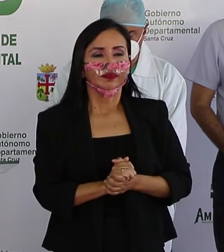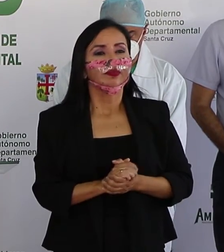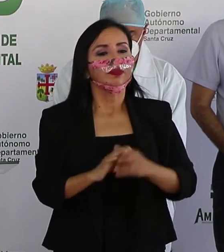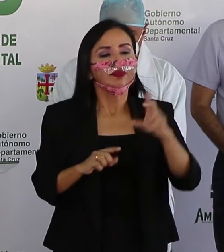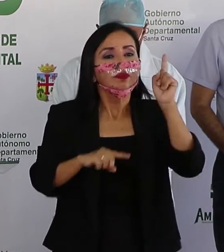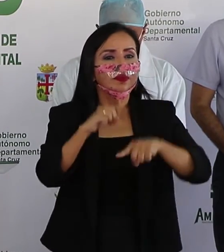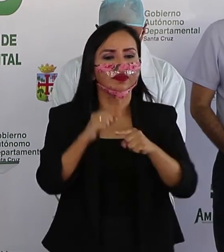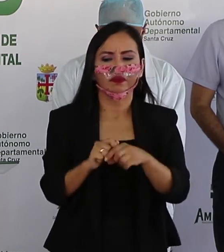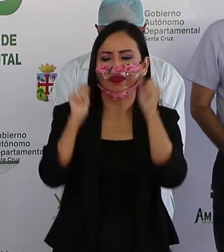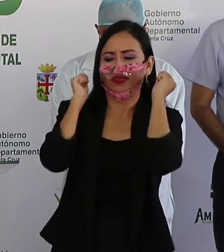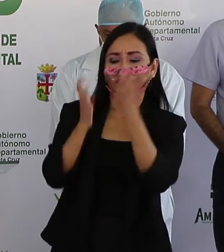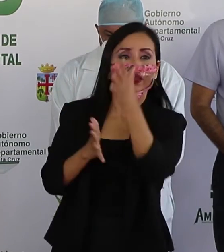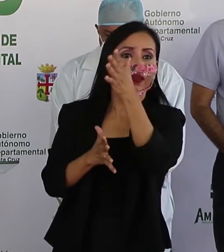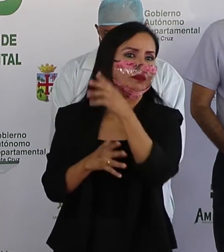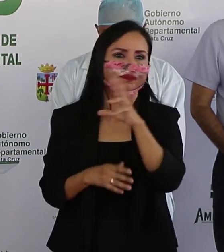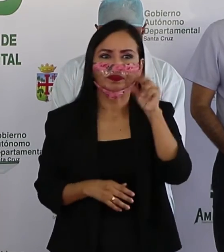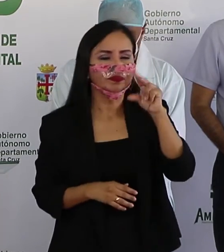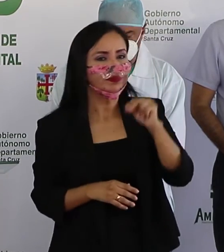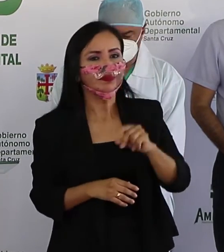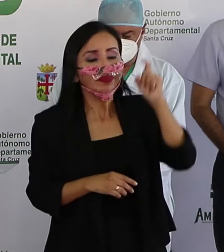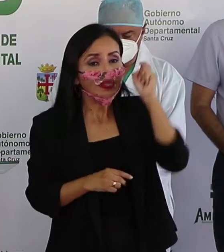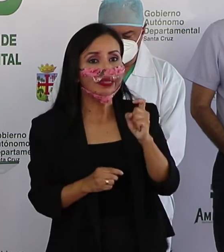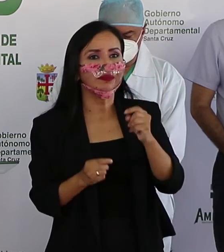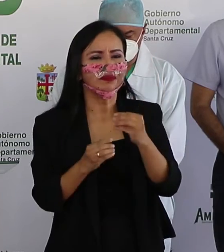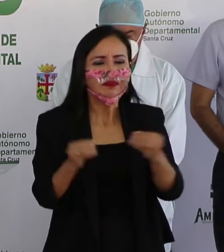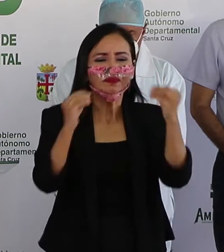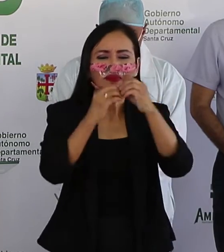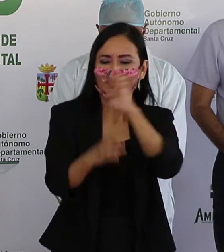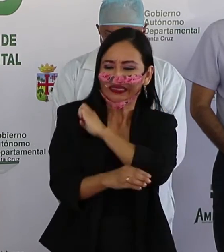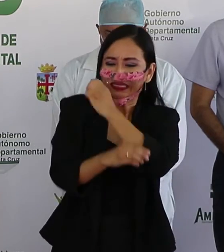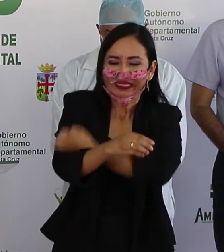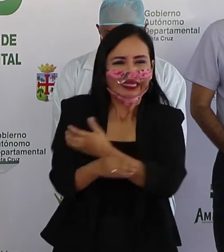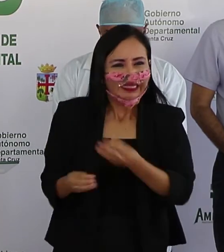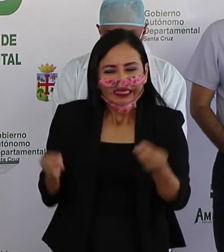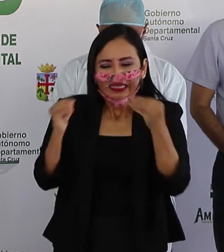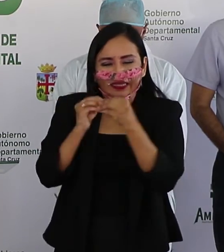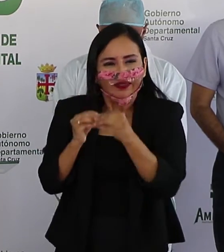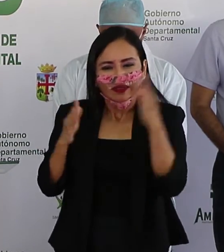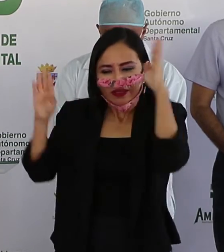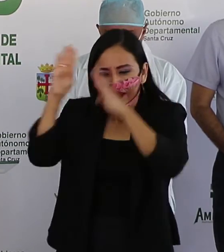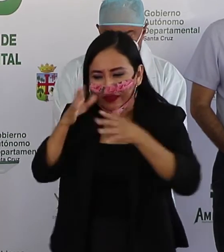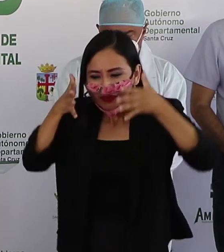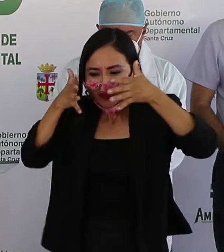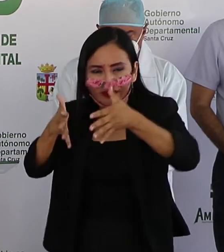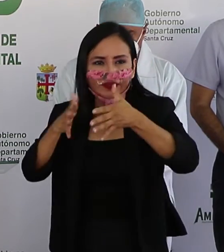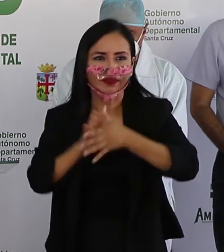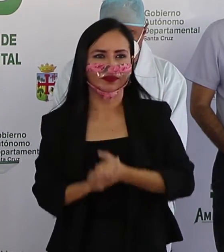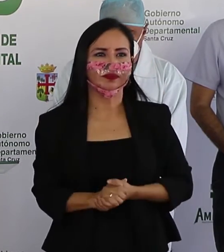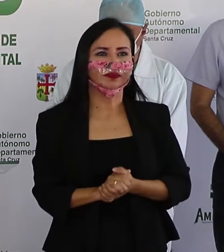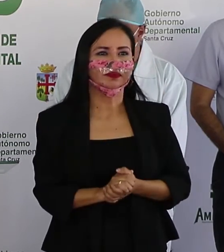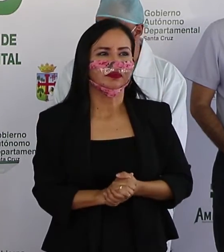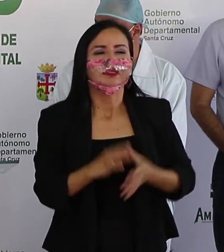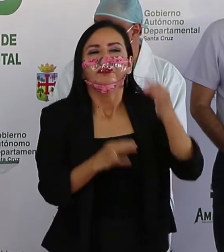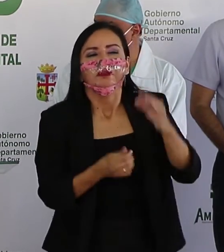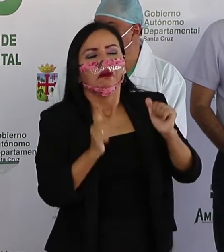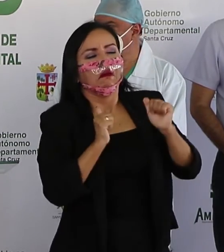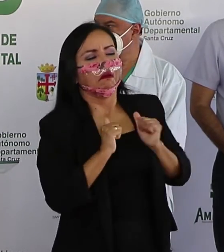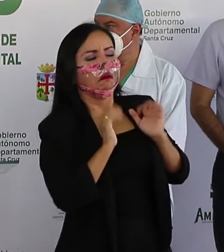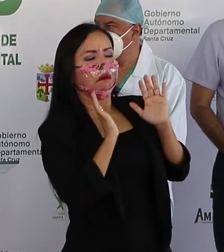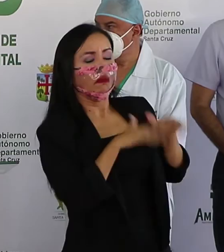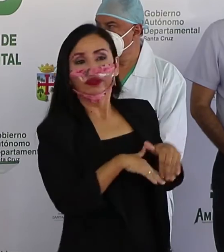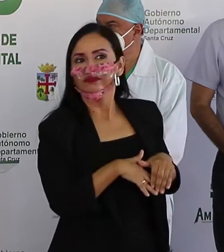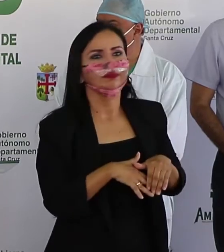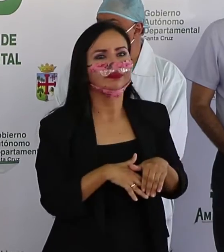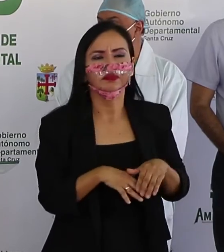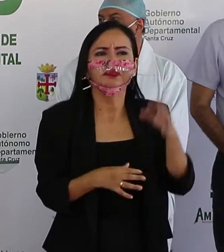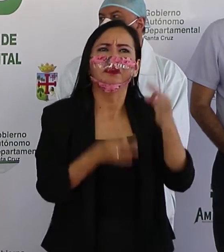no debemos abandonar y debemos ponerle todo el énfasis y toda la preocupación. En vez de relajarnos,